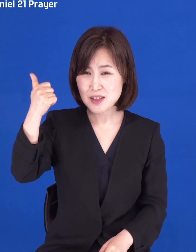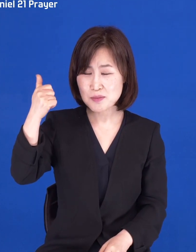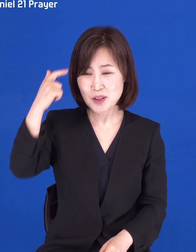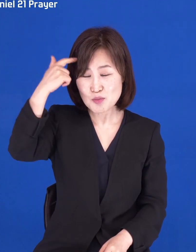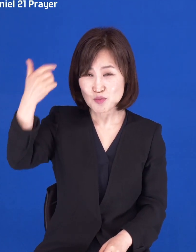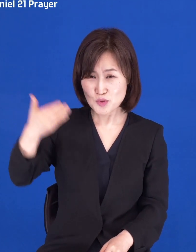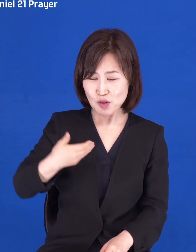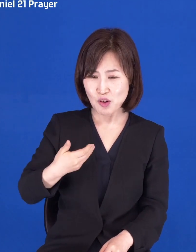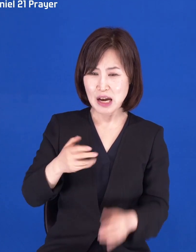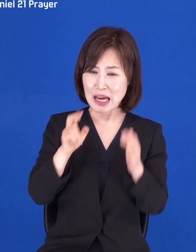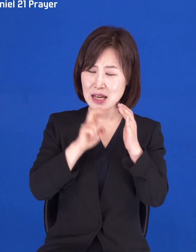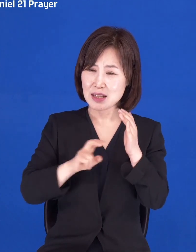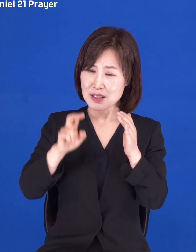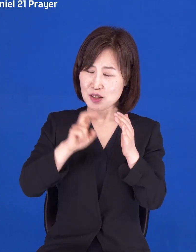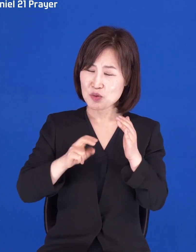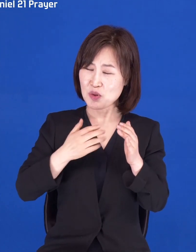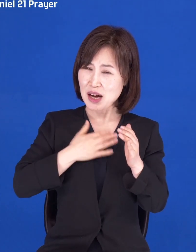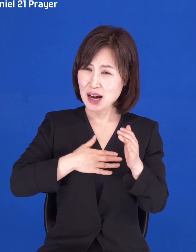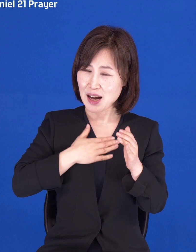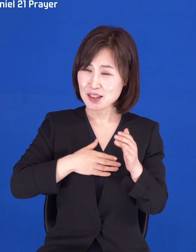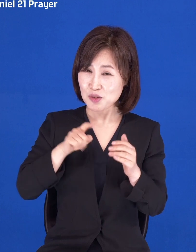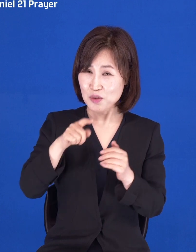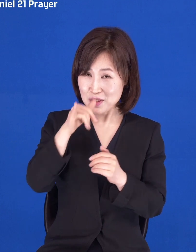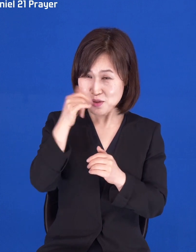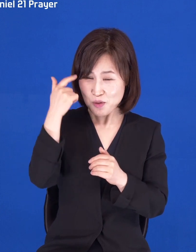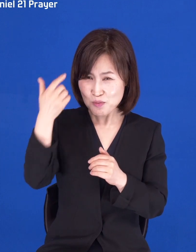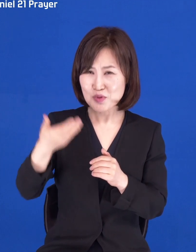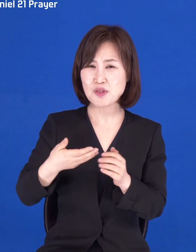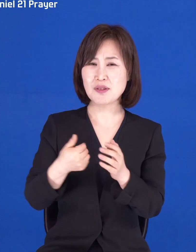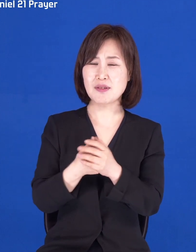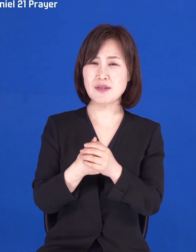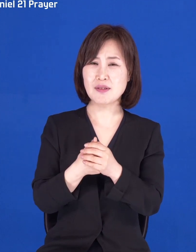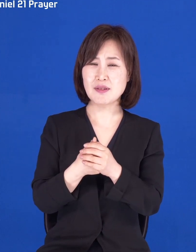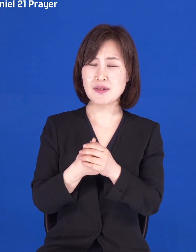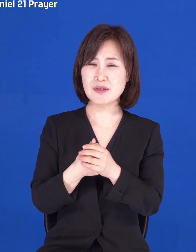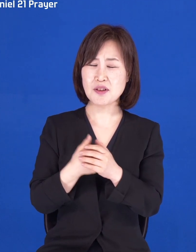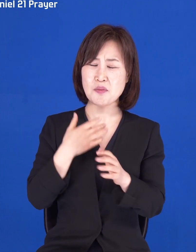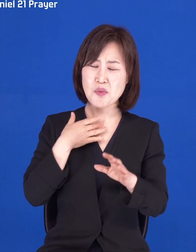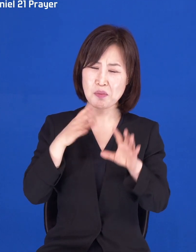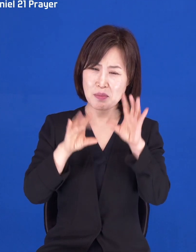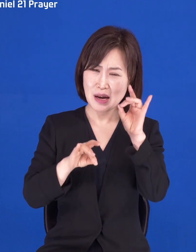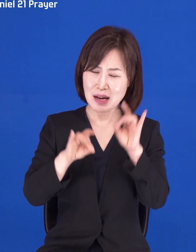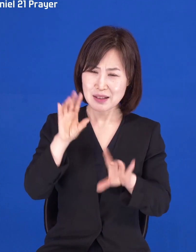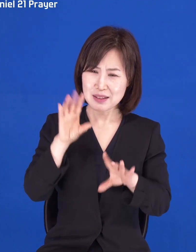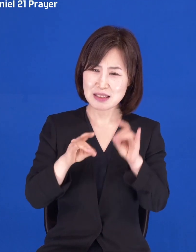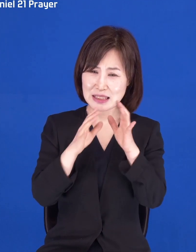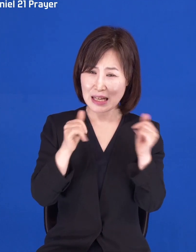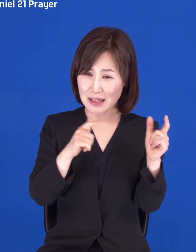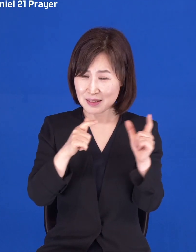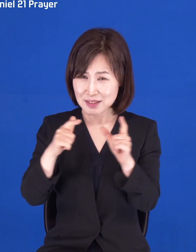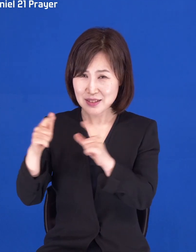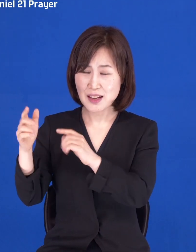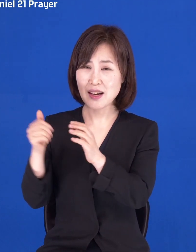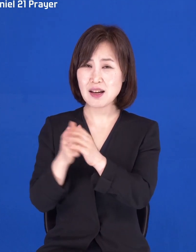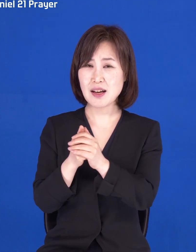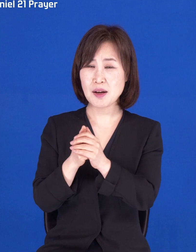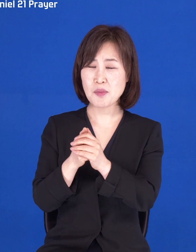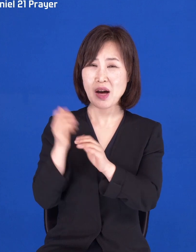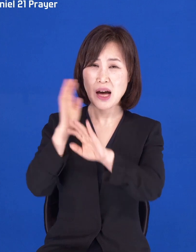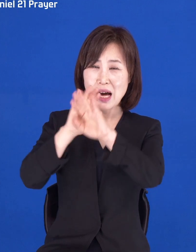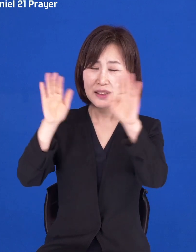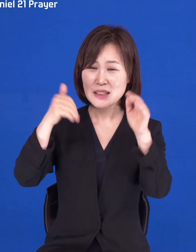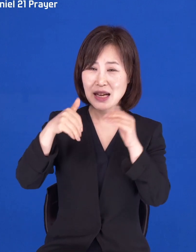나에게 날빛보다 더 밝은 천당, 그리고 목마른 자들아 다 이리오라, 하늘 가난 밝은